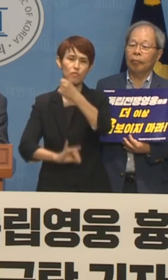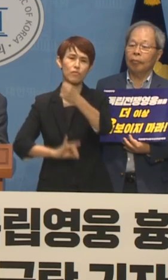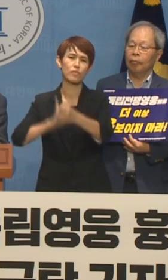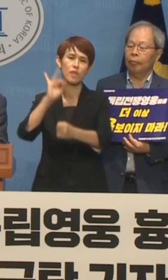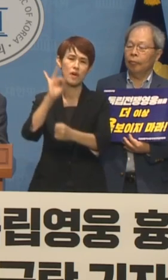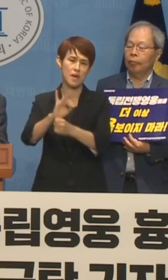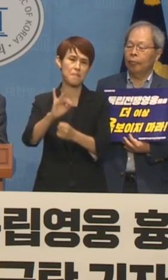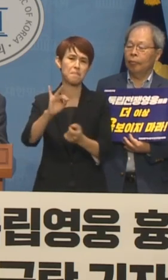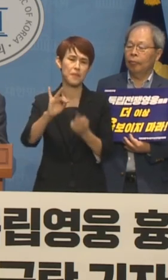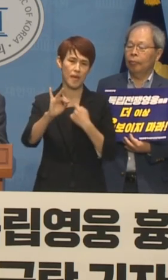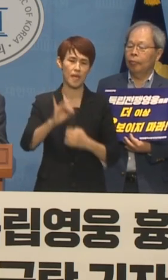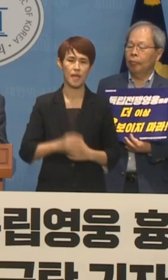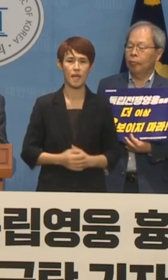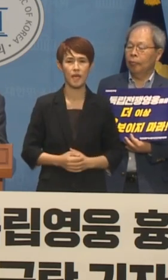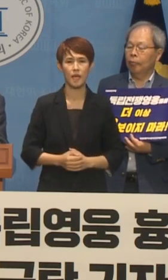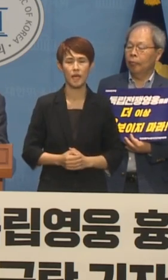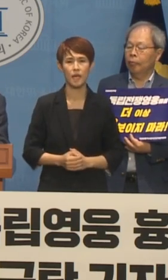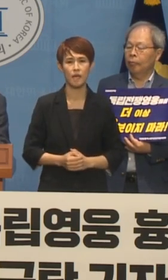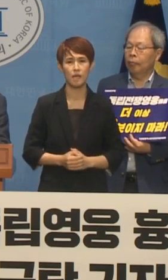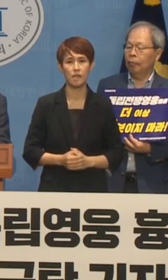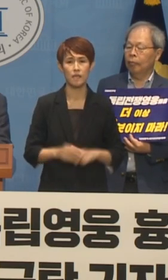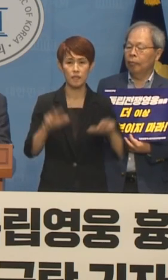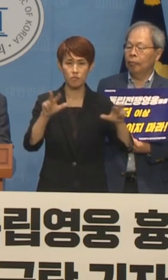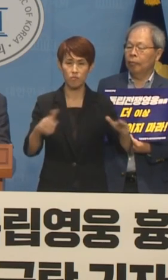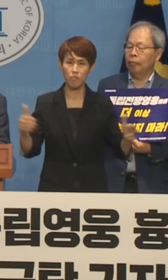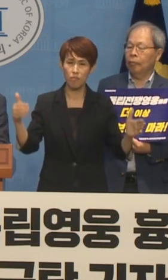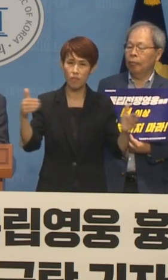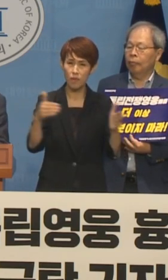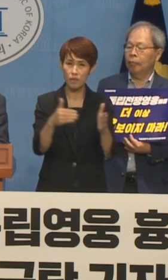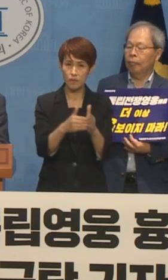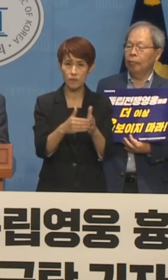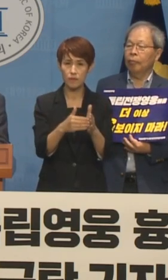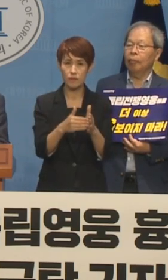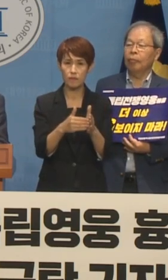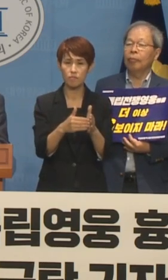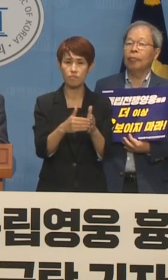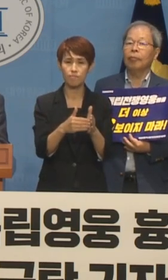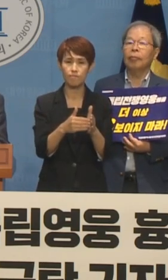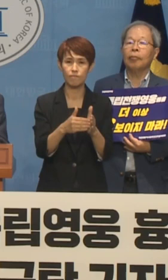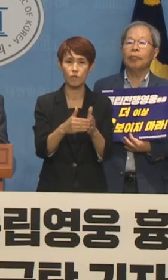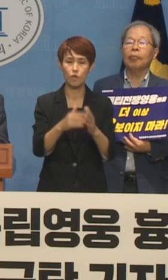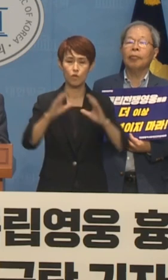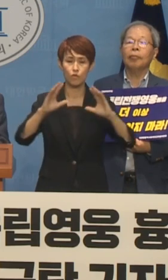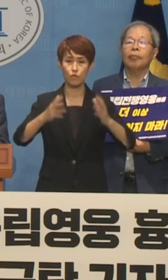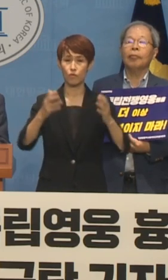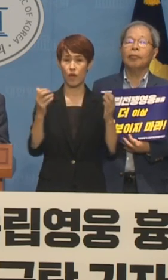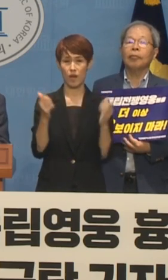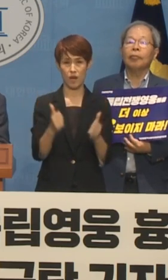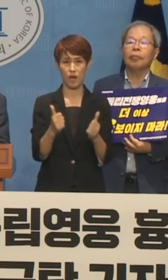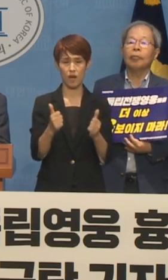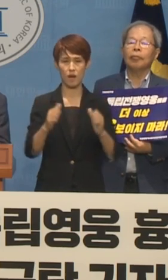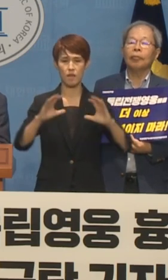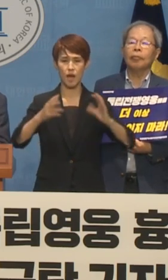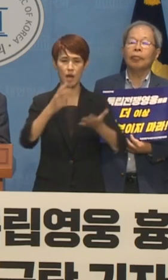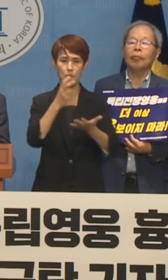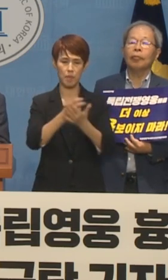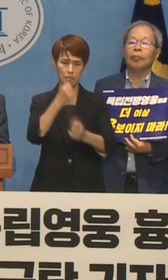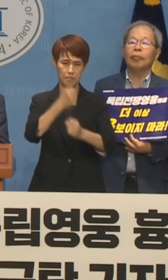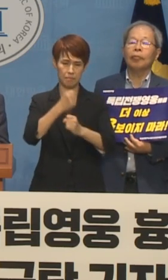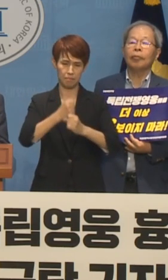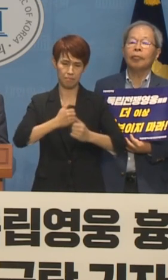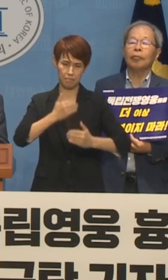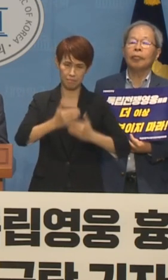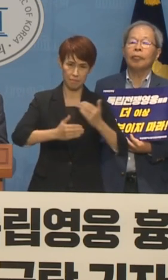되는 해였습니다. 우리는 그동안 여러 차례에 걸쳐 국회가 입법 활동을 통해